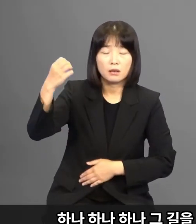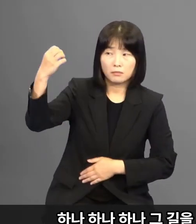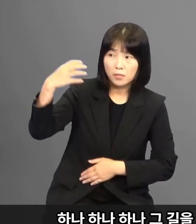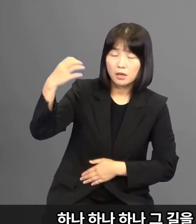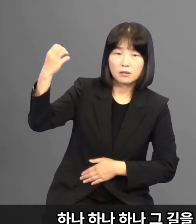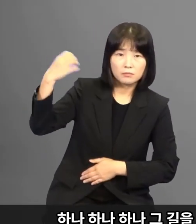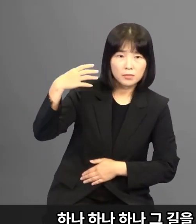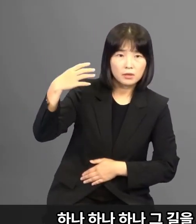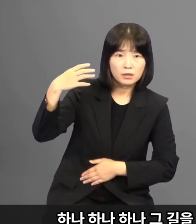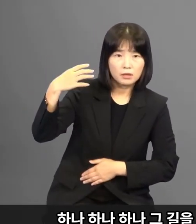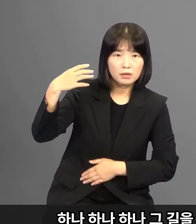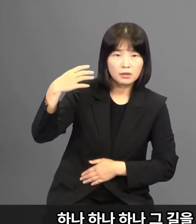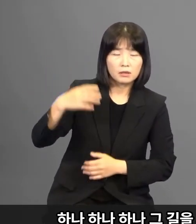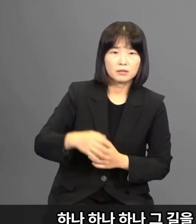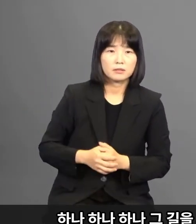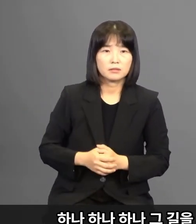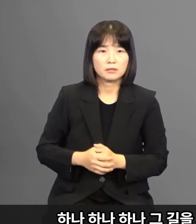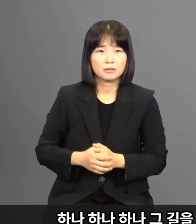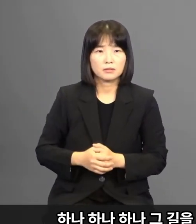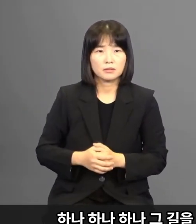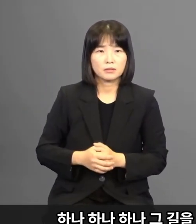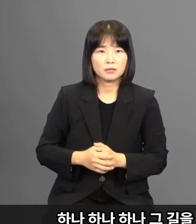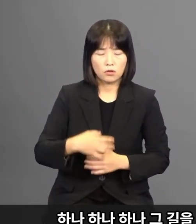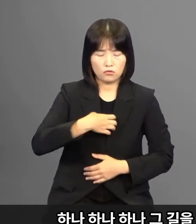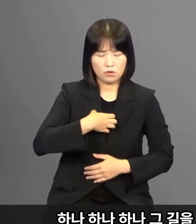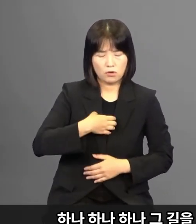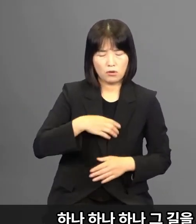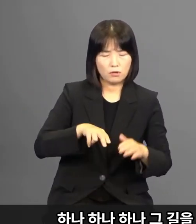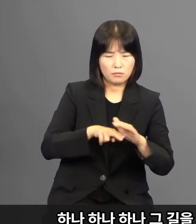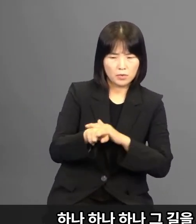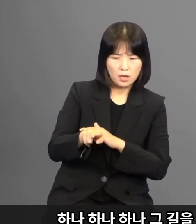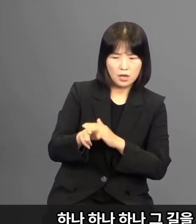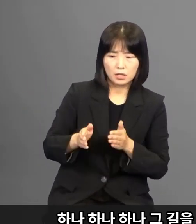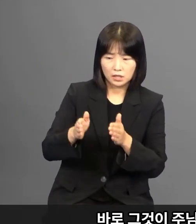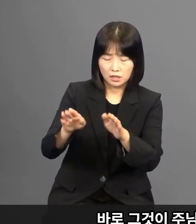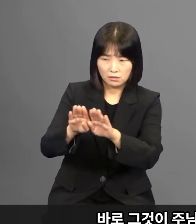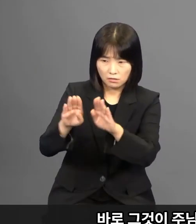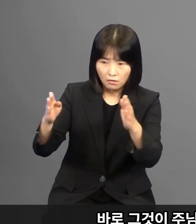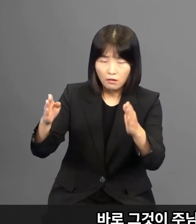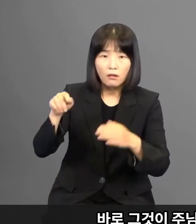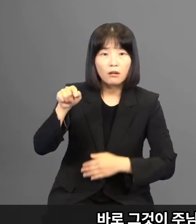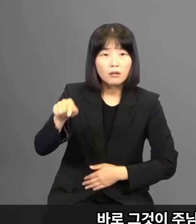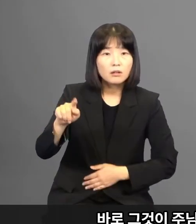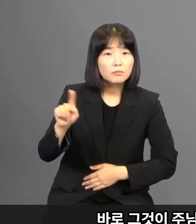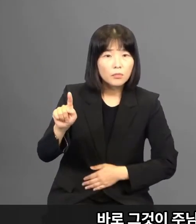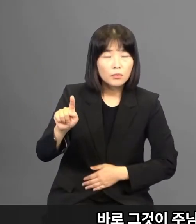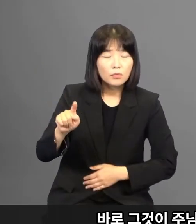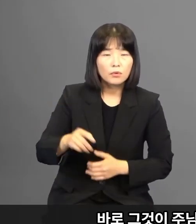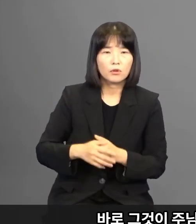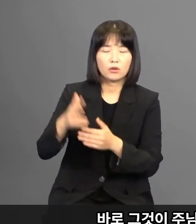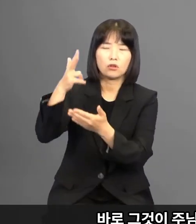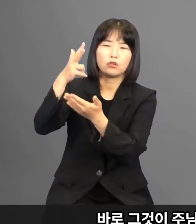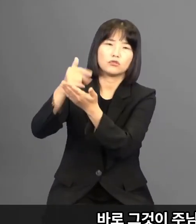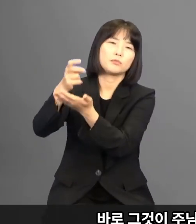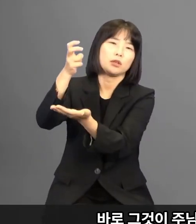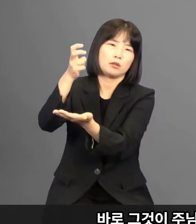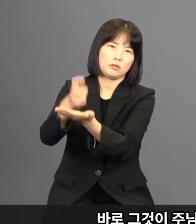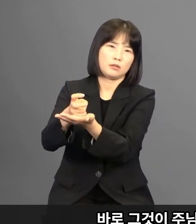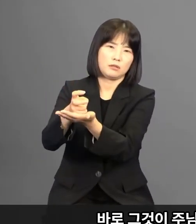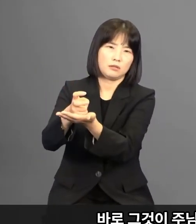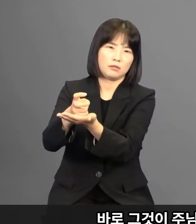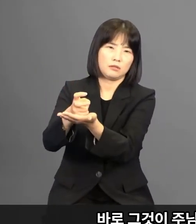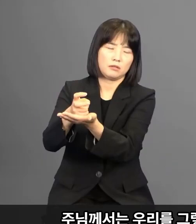하나하나 그 길을 피행할 수 있는 길을 열어주시는 것. 바로 그것이 주님의 법도,